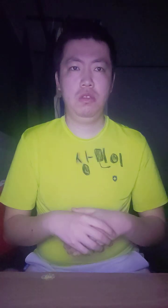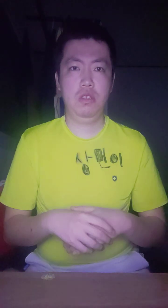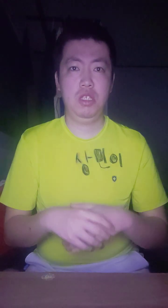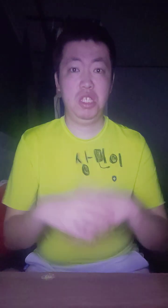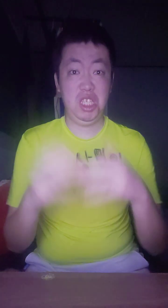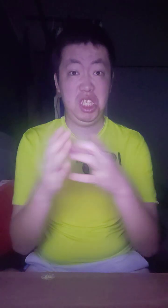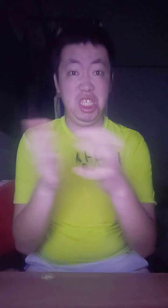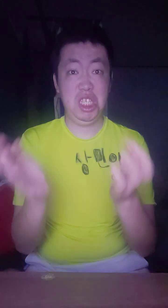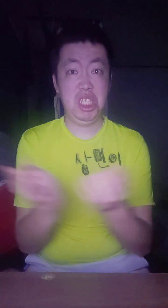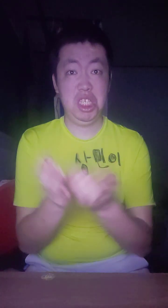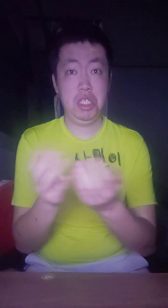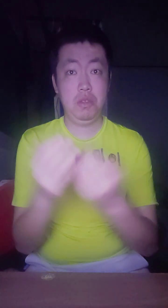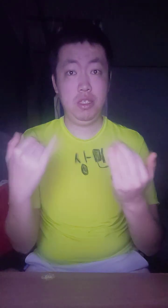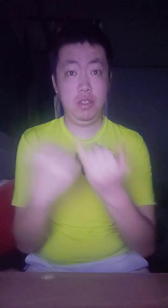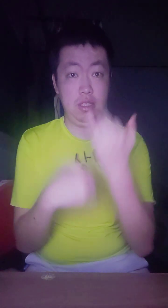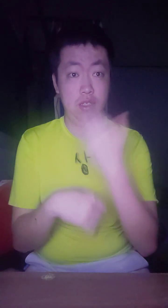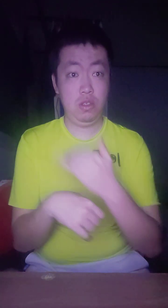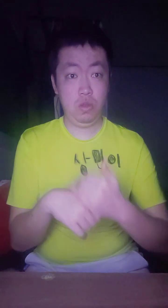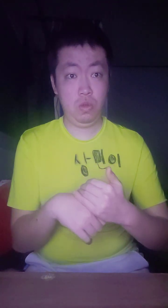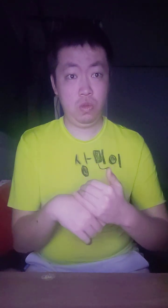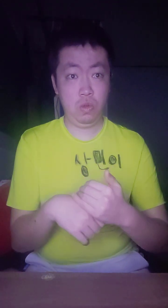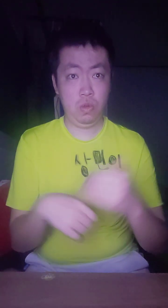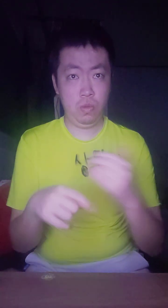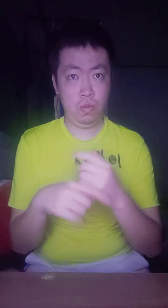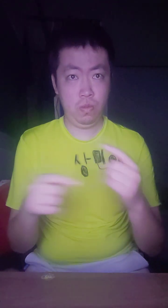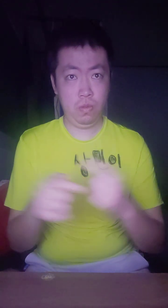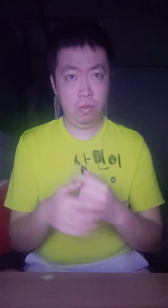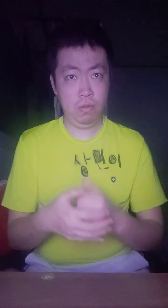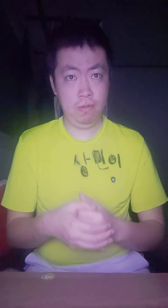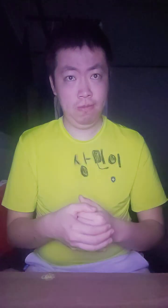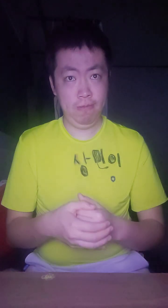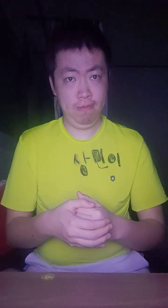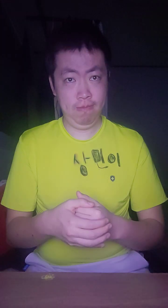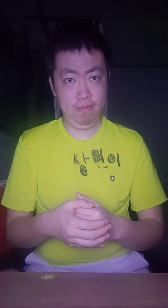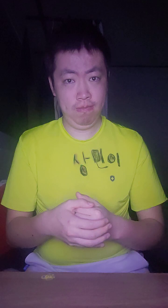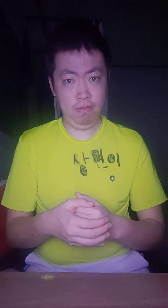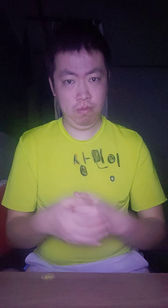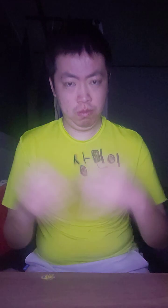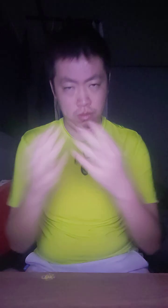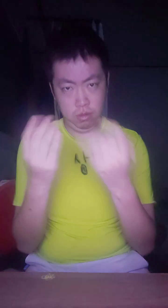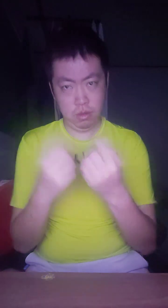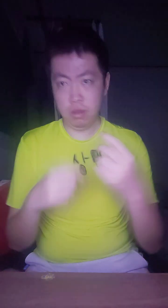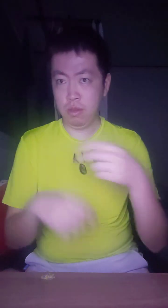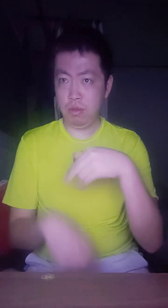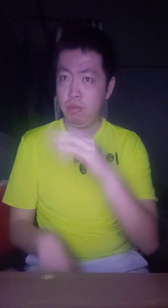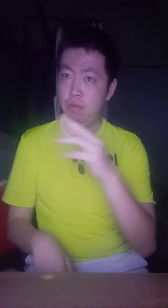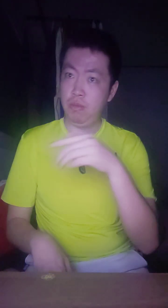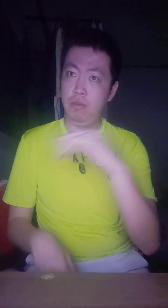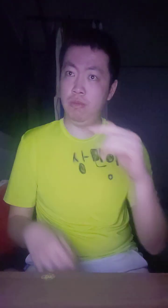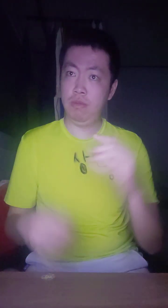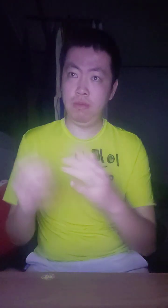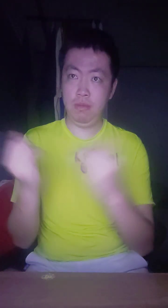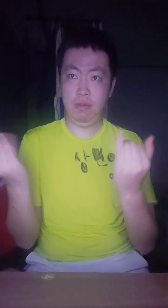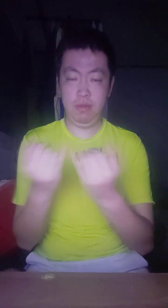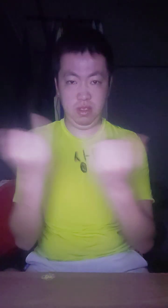시설물에 대한 안전 이런 부분은 조금 상황이 틀리다 보니까 행정자치부가 민간 건물 화장실을 개방 화장실로